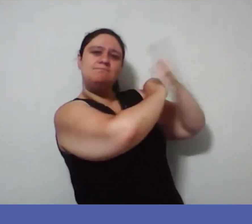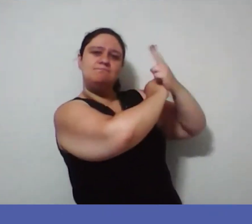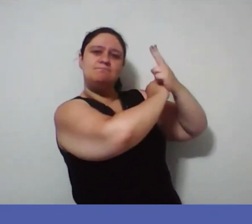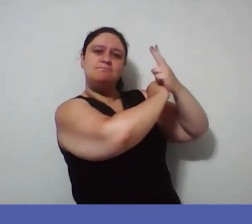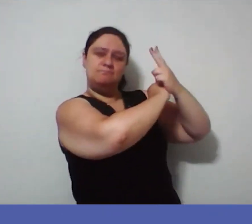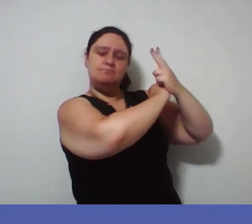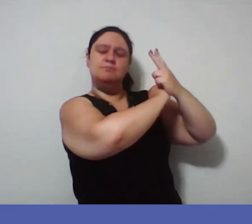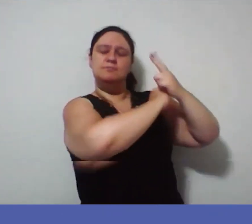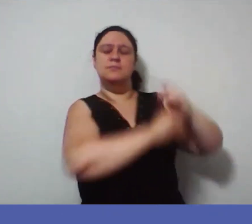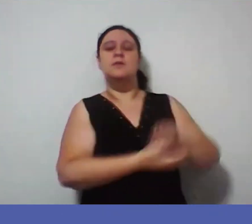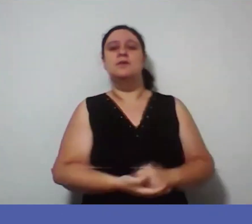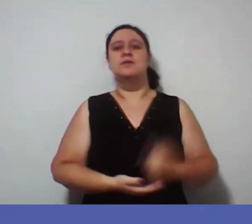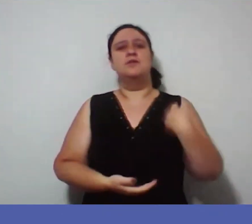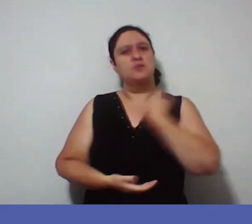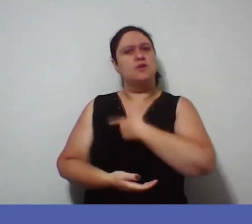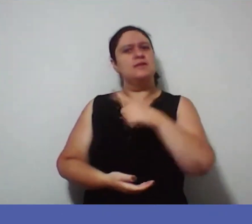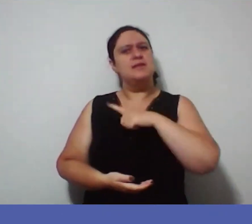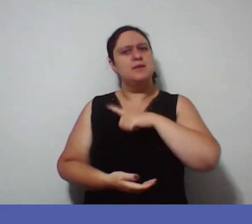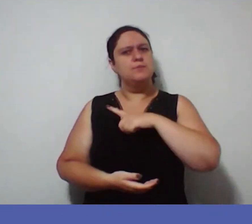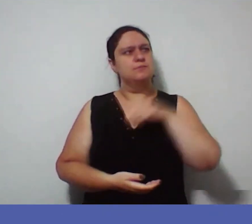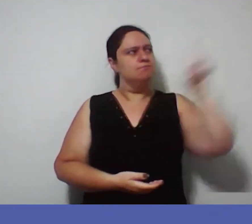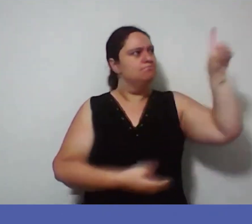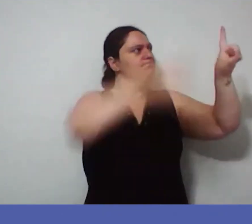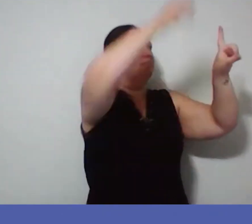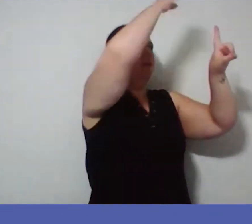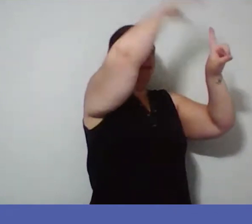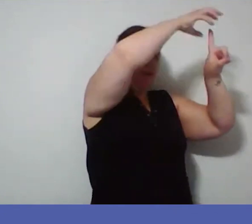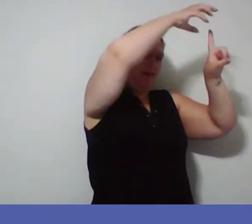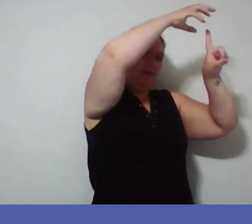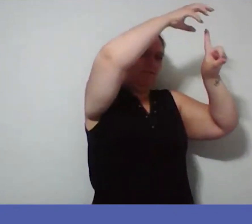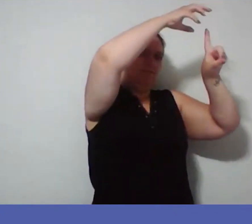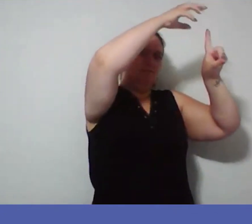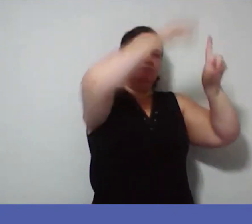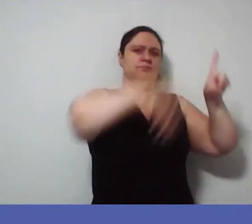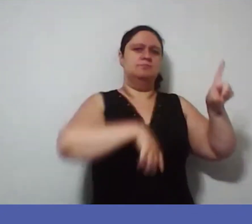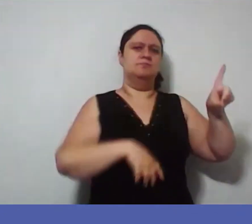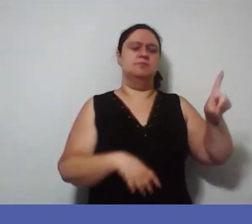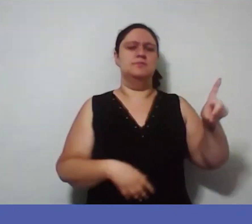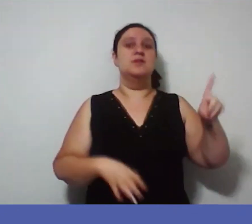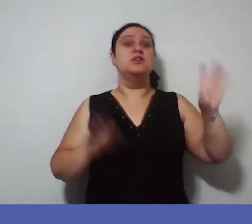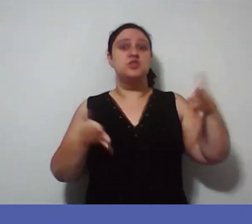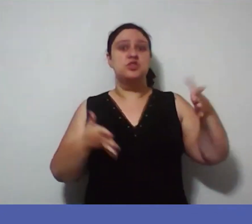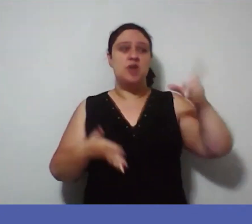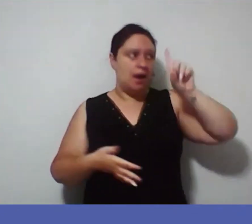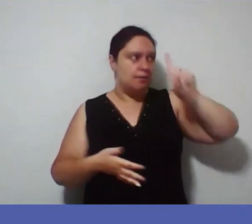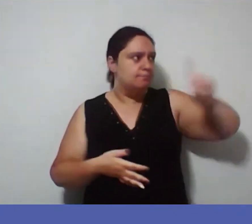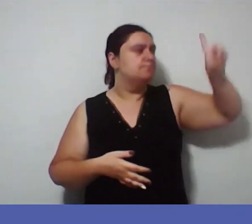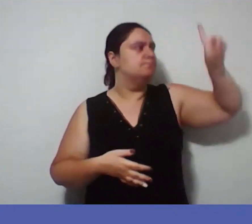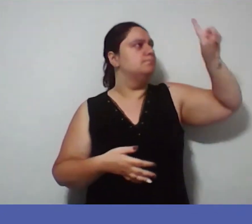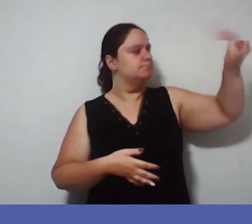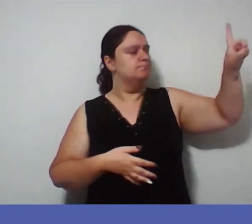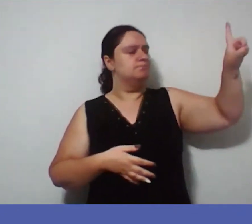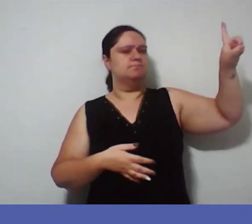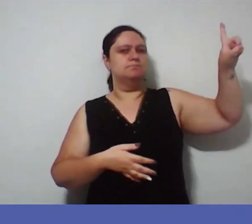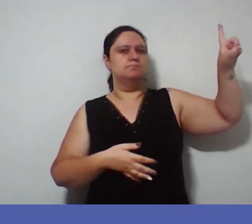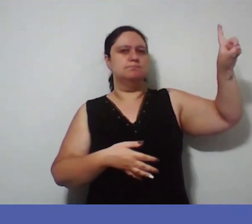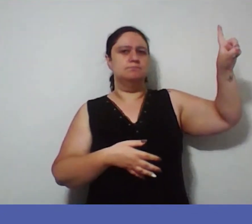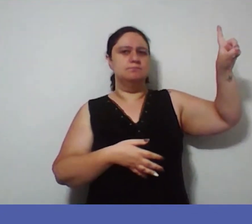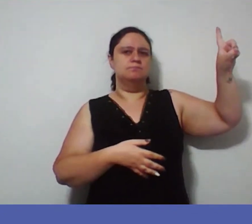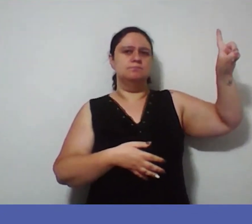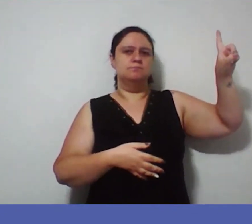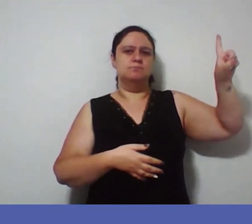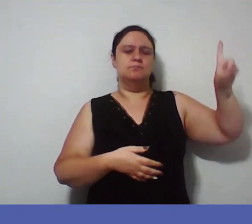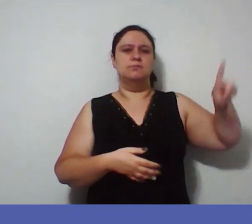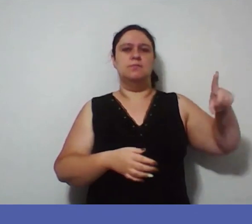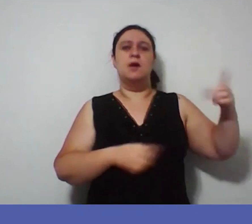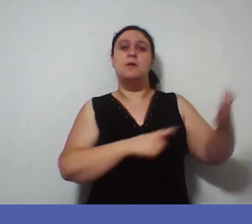um rei que já está à direita da majestade. Ele apareceu a Pedro, Tiago e